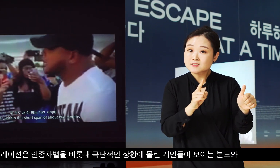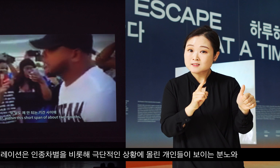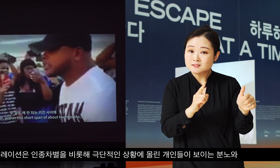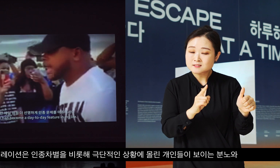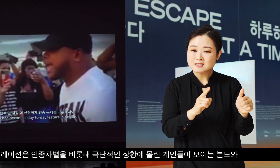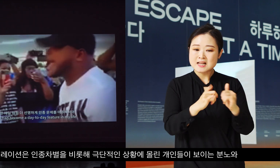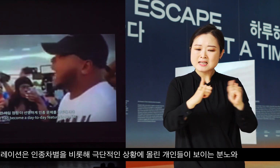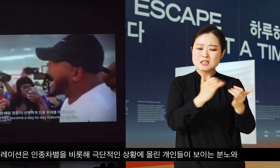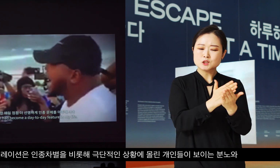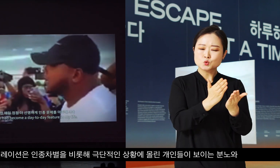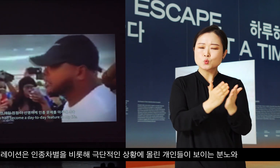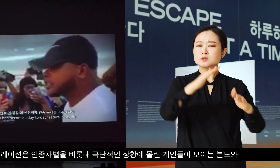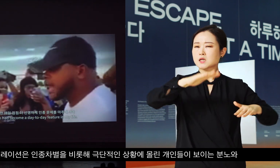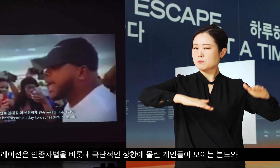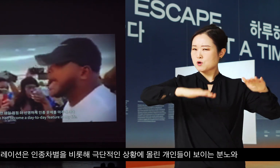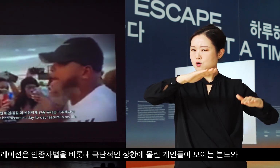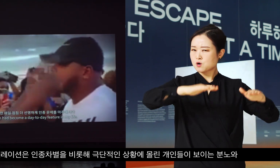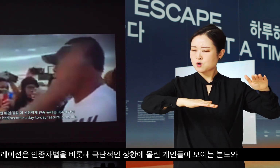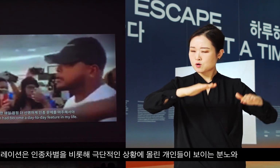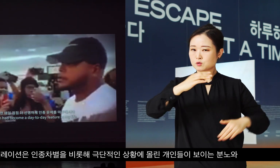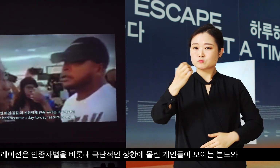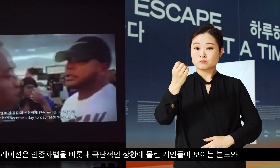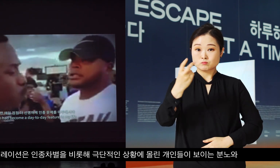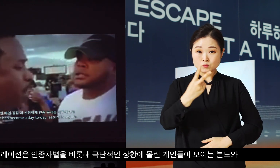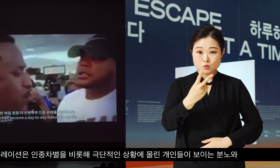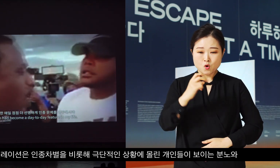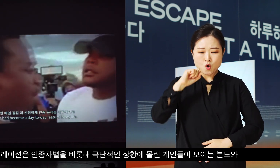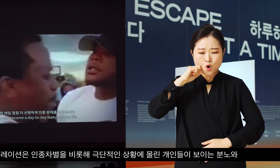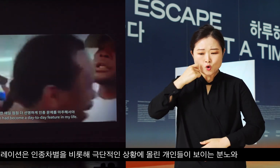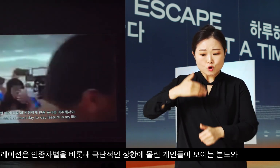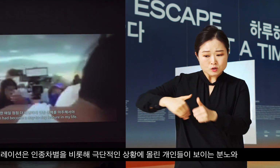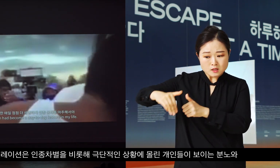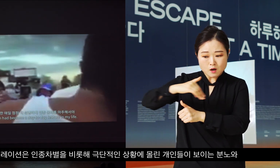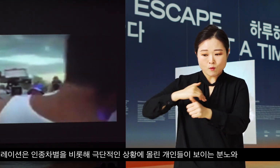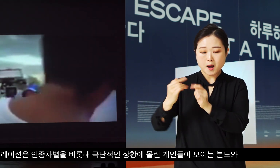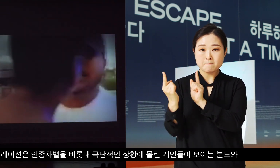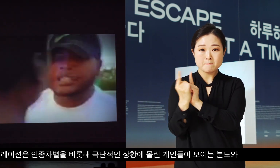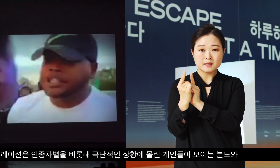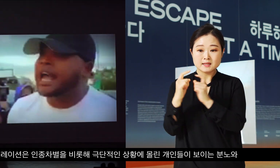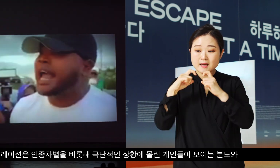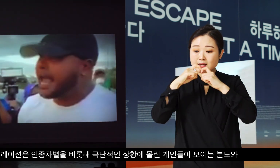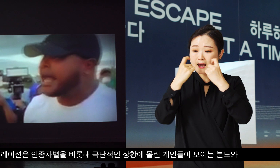인종차별을 비롯해 극단적인 상황에 몰린 개인들이 보이는 분노와